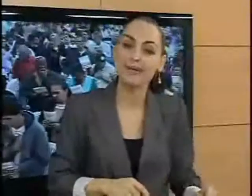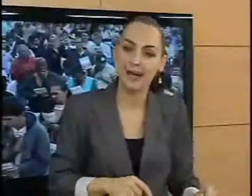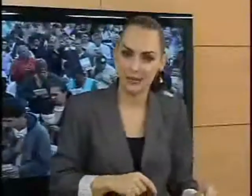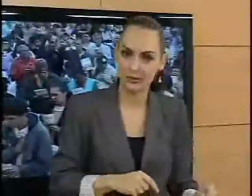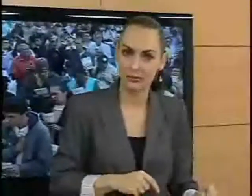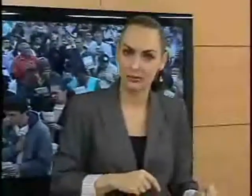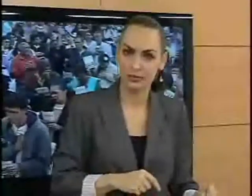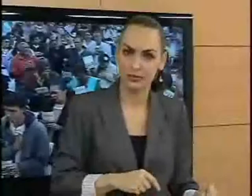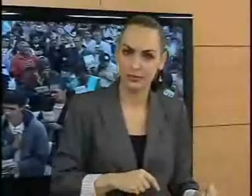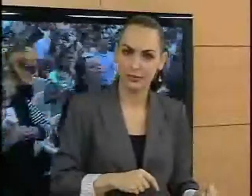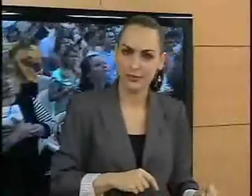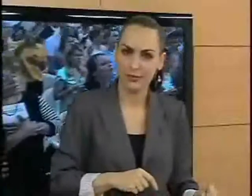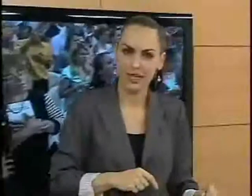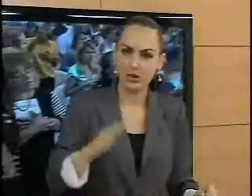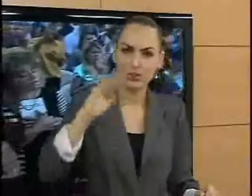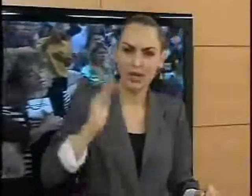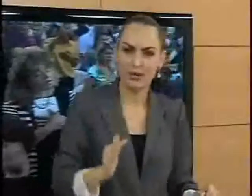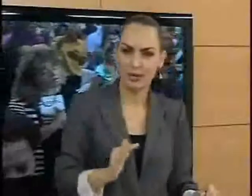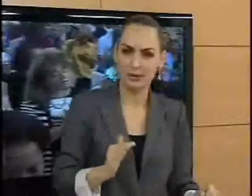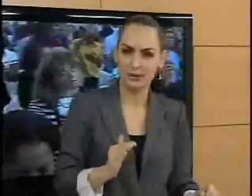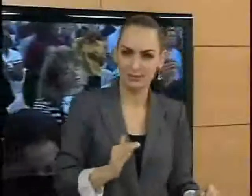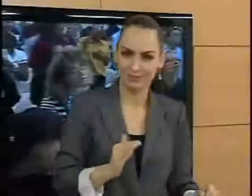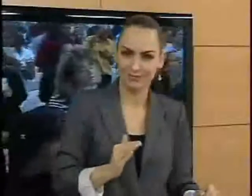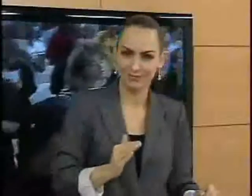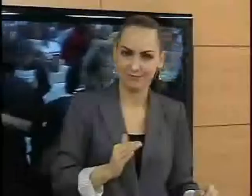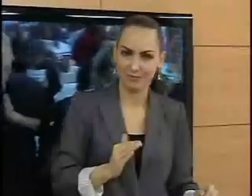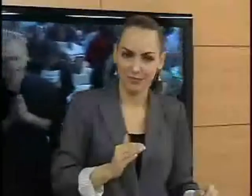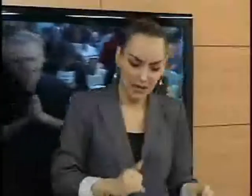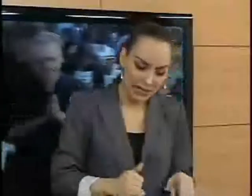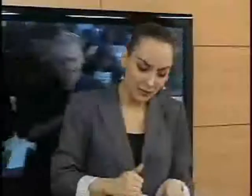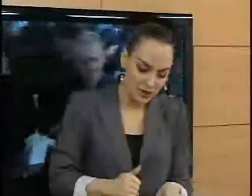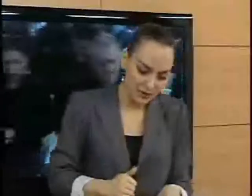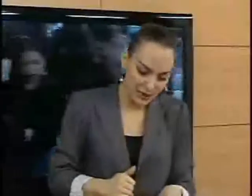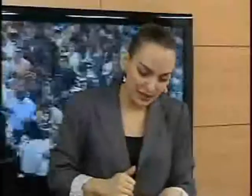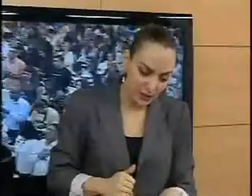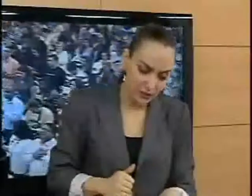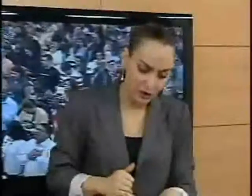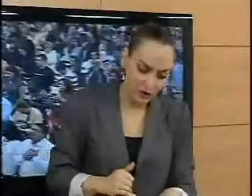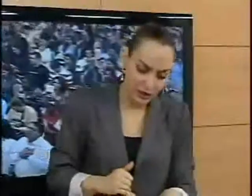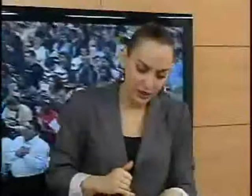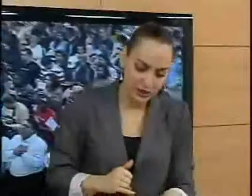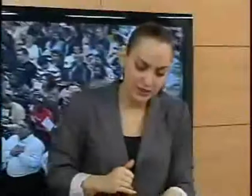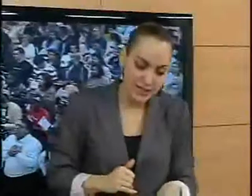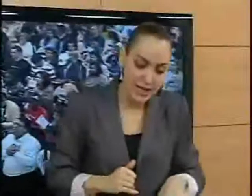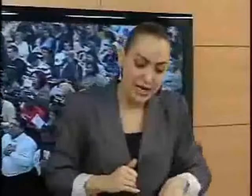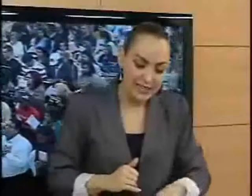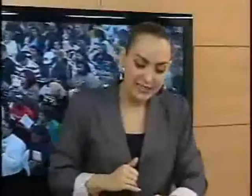suprema. É suprema. Aí você vem aqui no 23, diz assim: acima